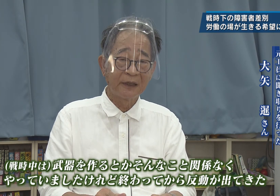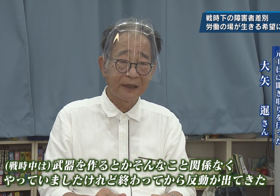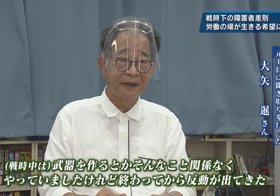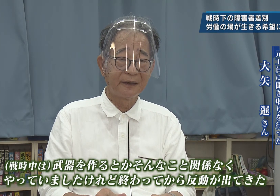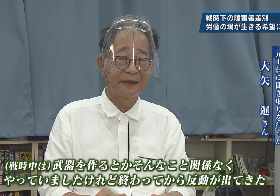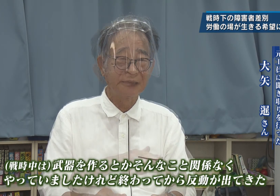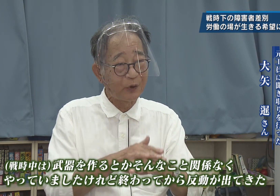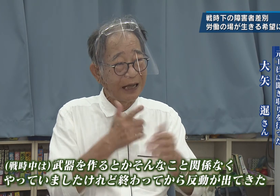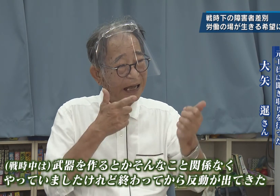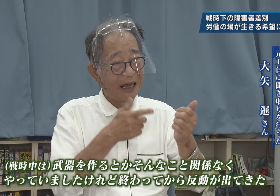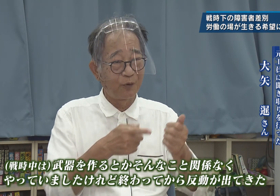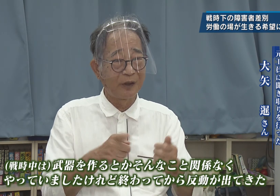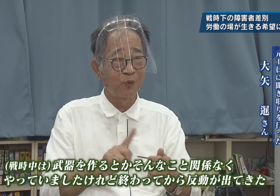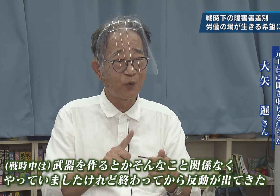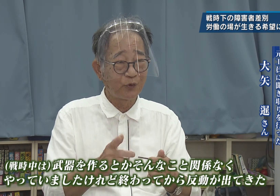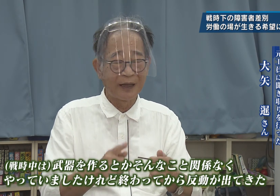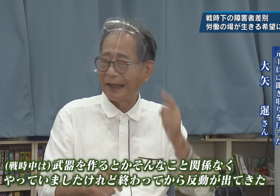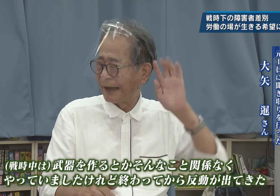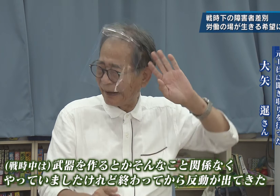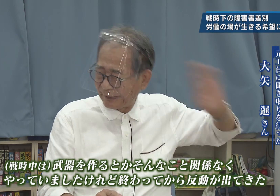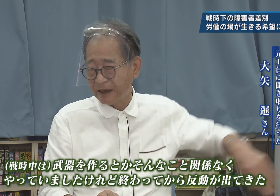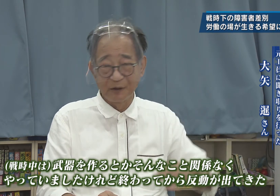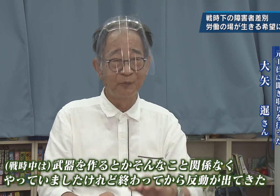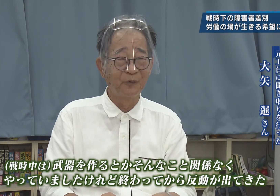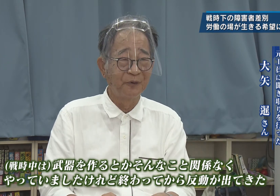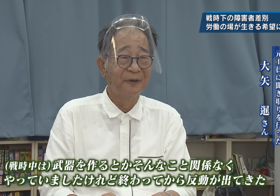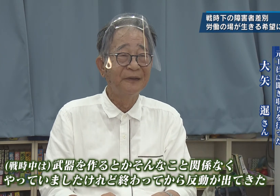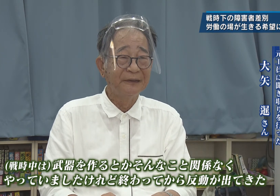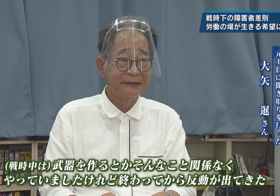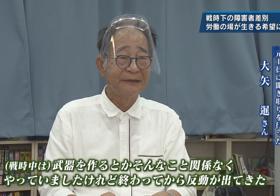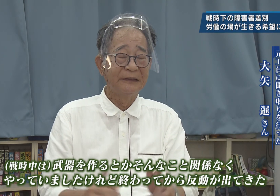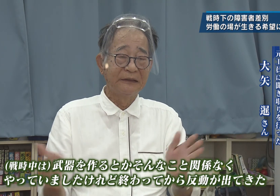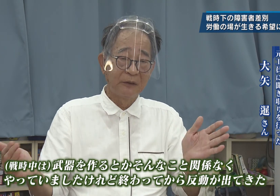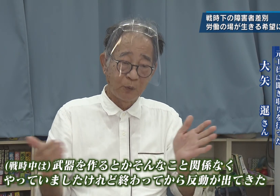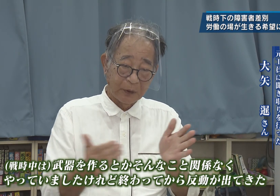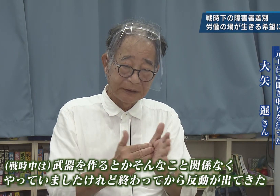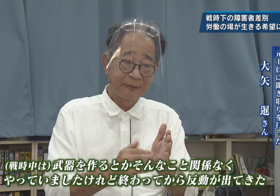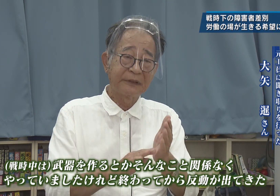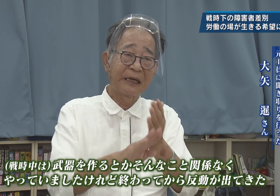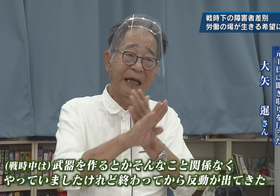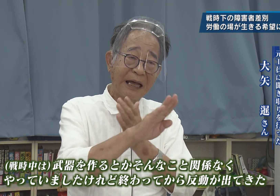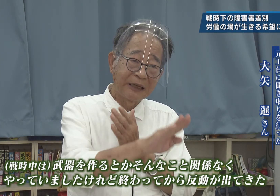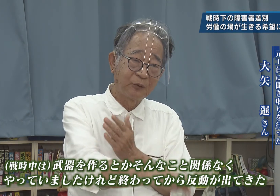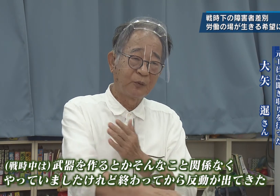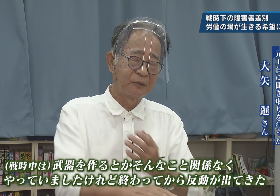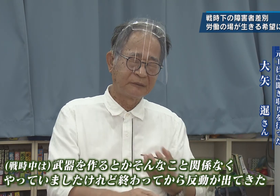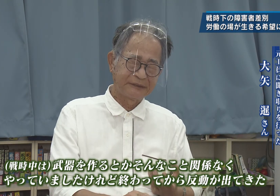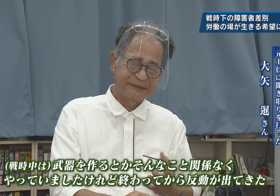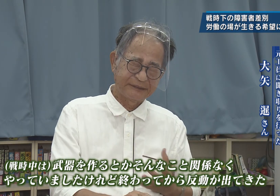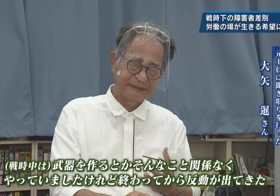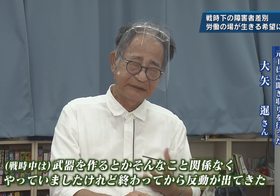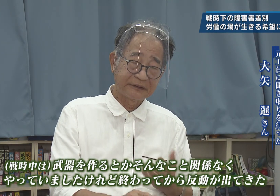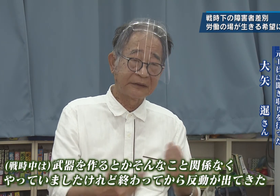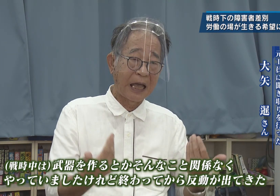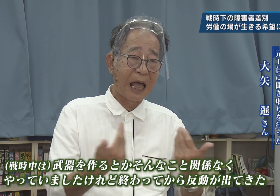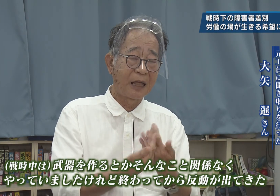もうもうこの武器を作るとかそんなこと関係なくやってましたけれども終わってから